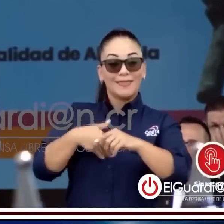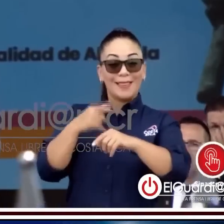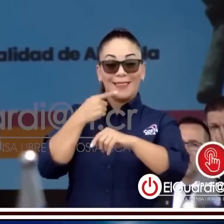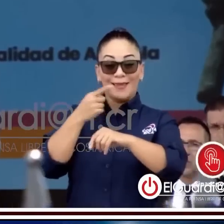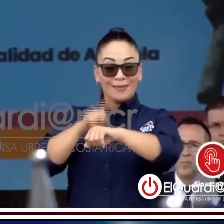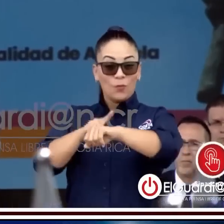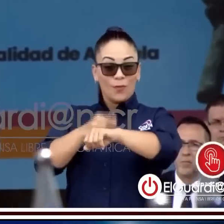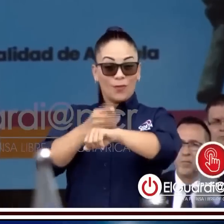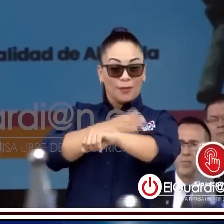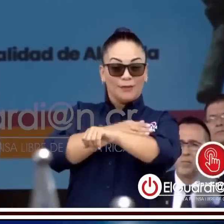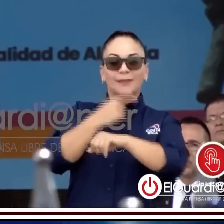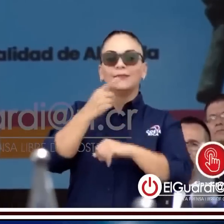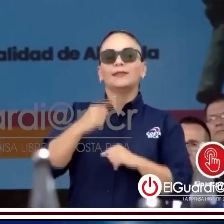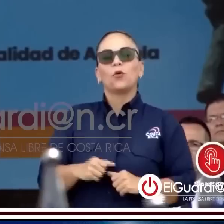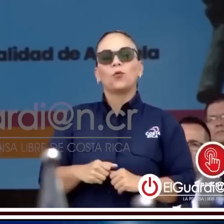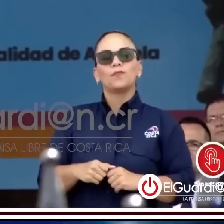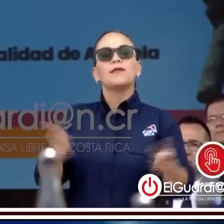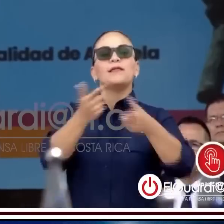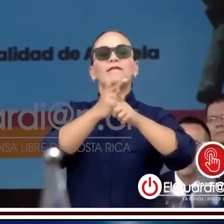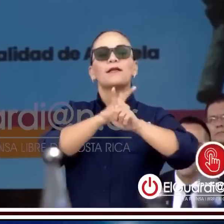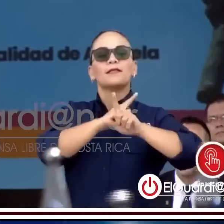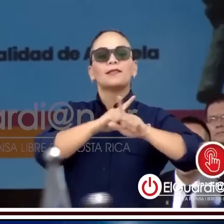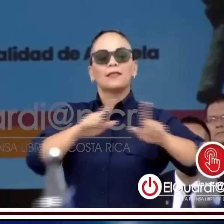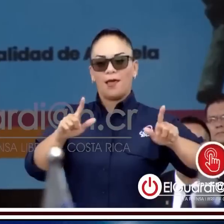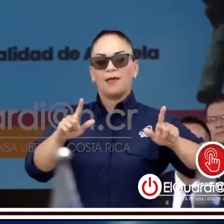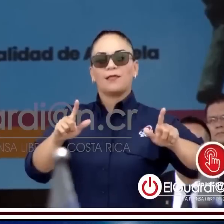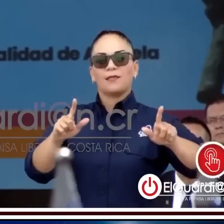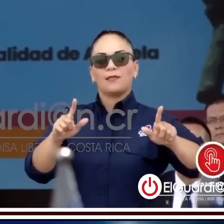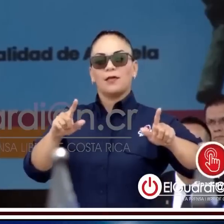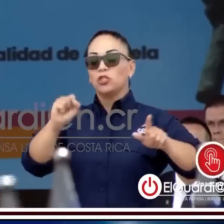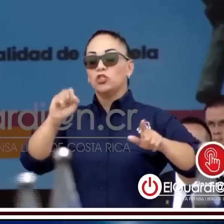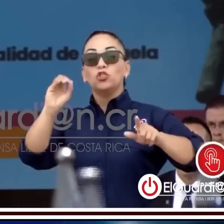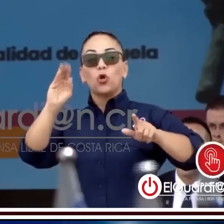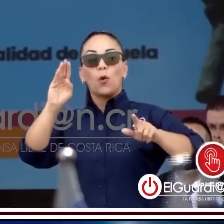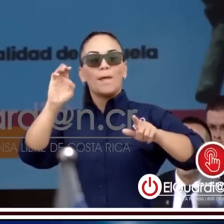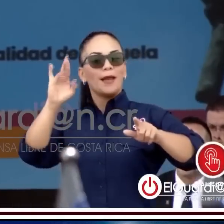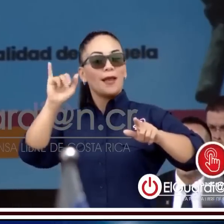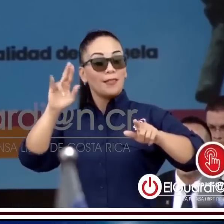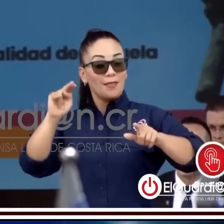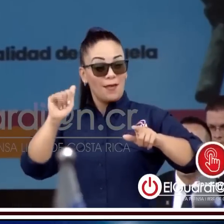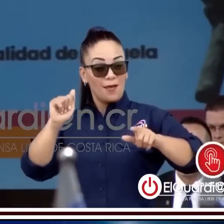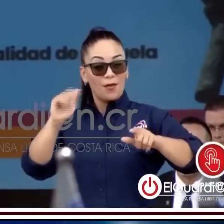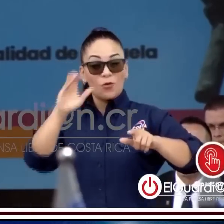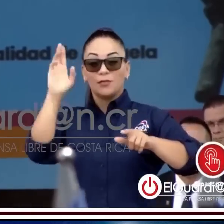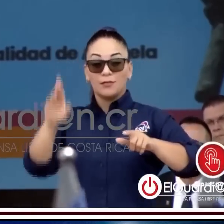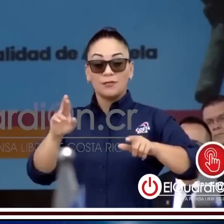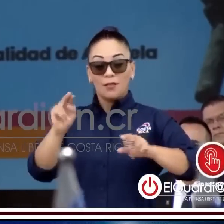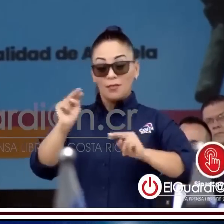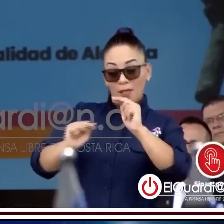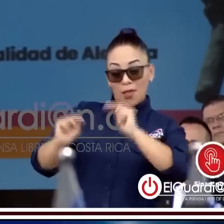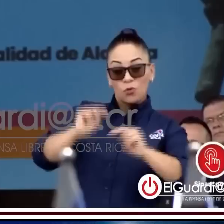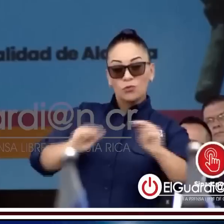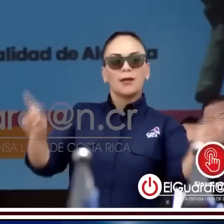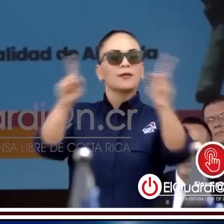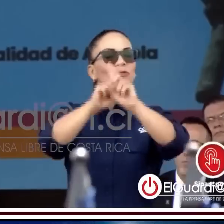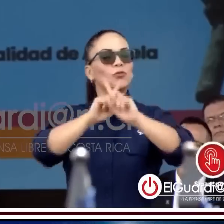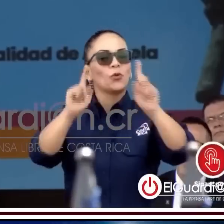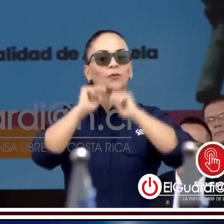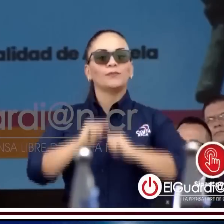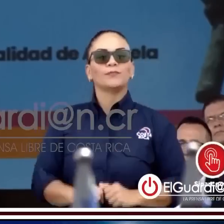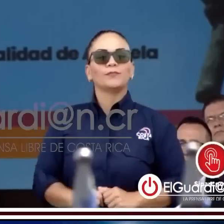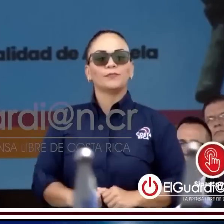la libertad y la soberanía de los costarricenses no es negociable. Yo, como